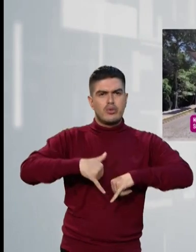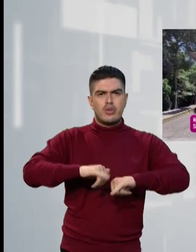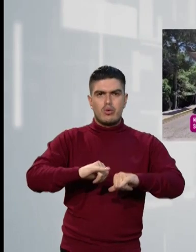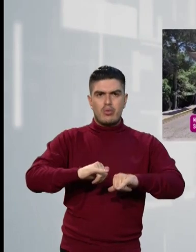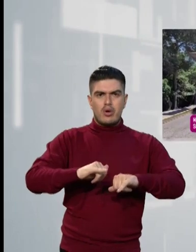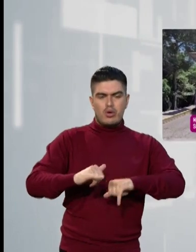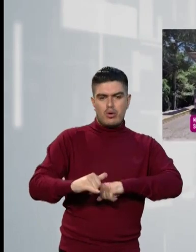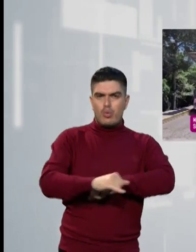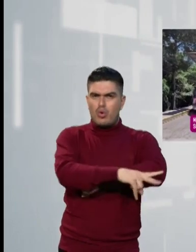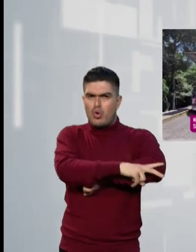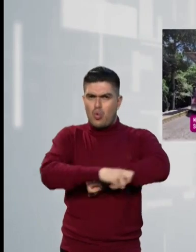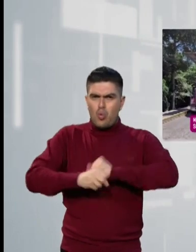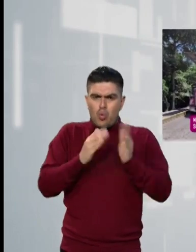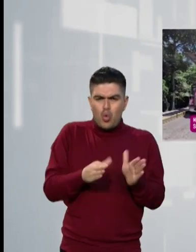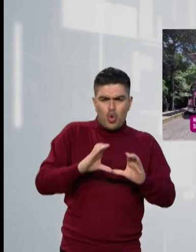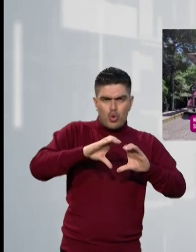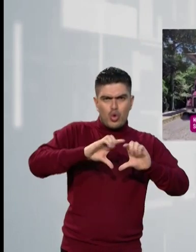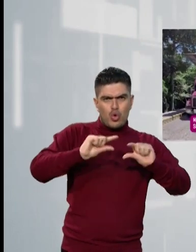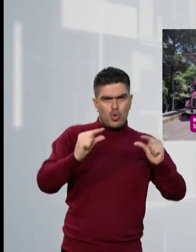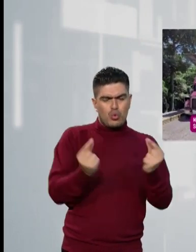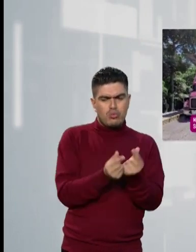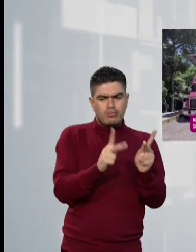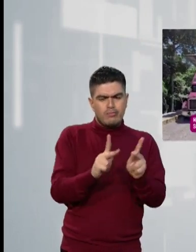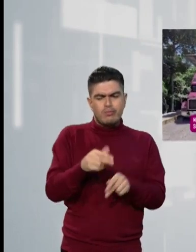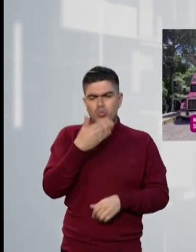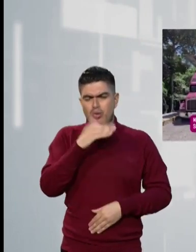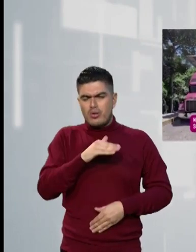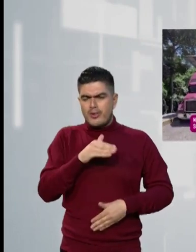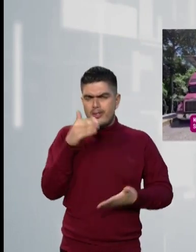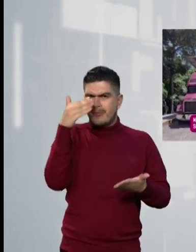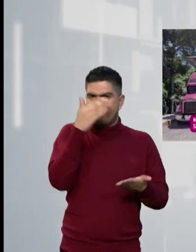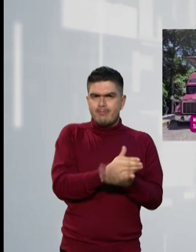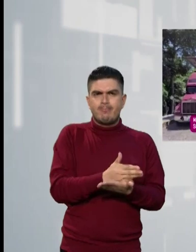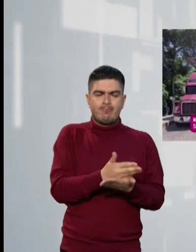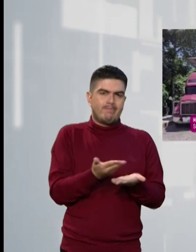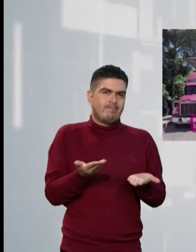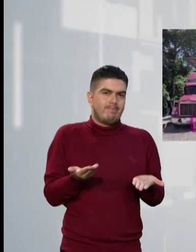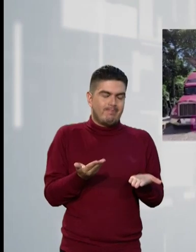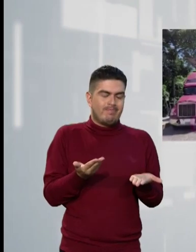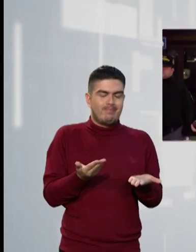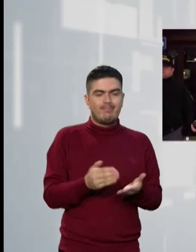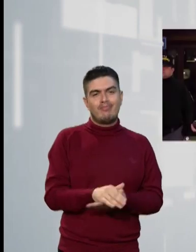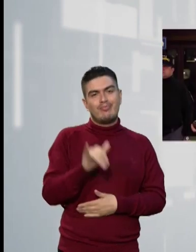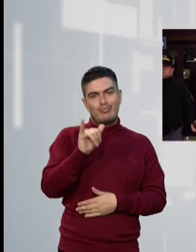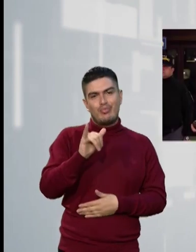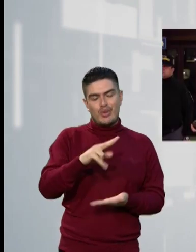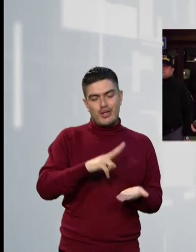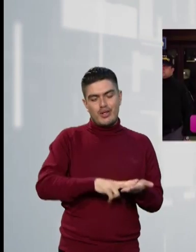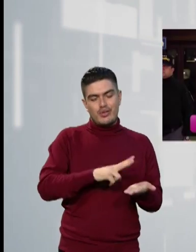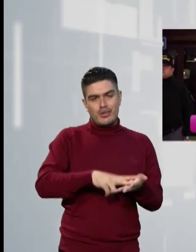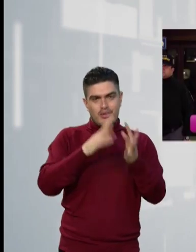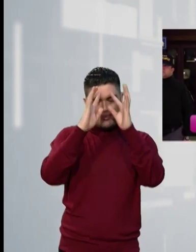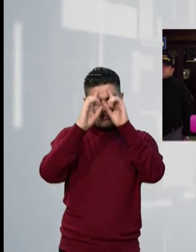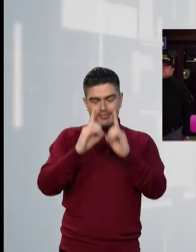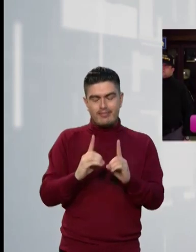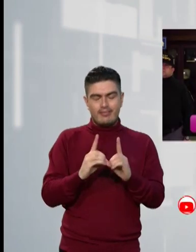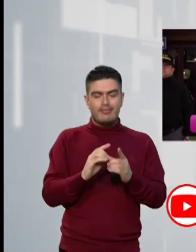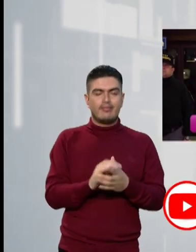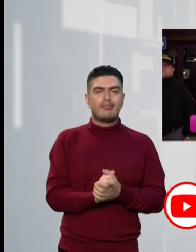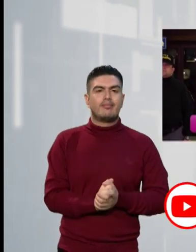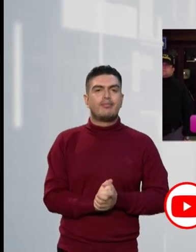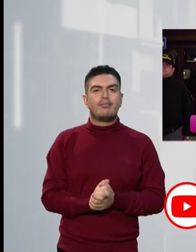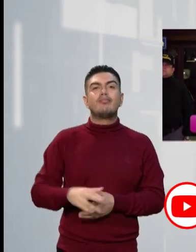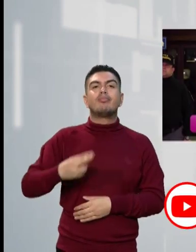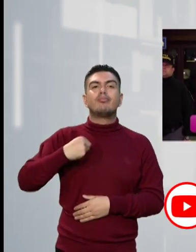crimen organizado en la región ya que este fue el motivo de solicitar una visa en un primer momento estamos superando en